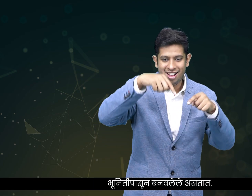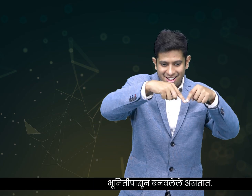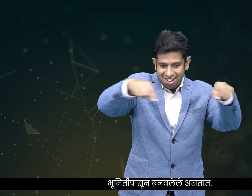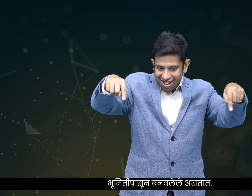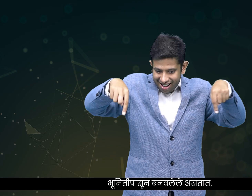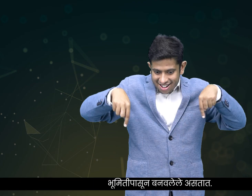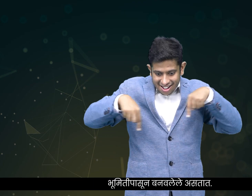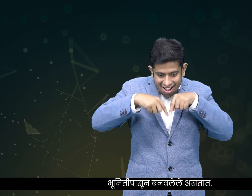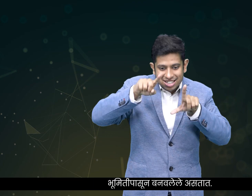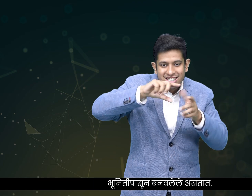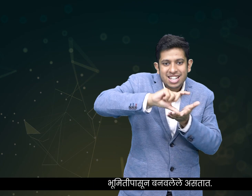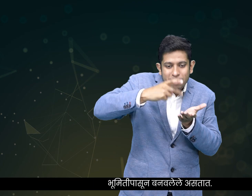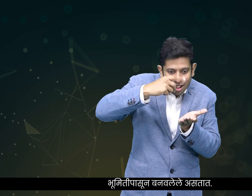भूमितीपासून बनलेले असतात.